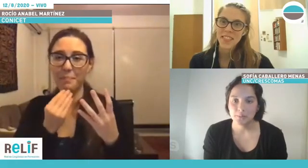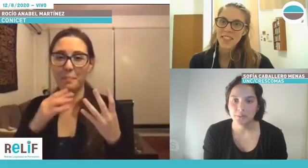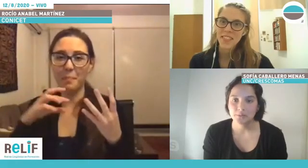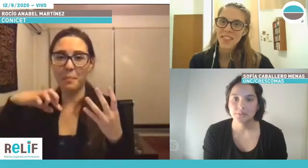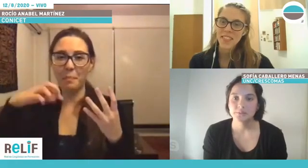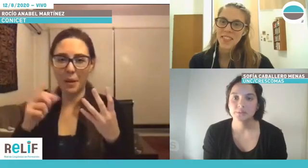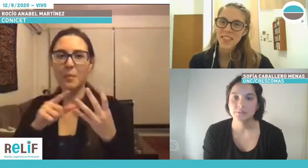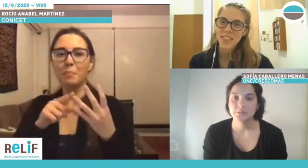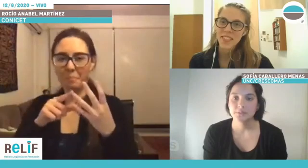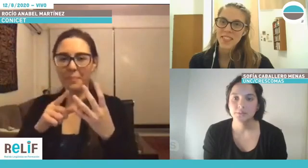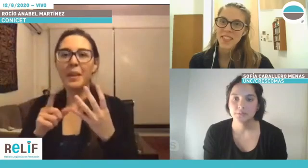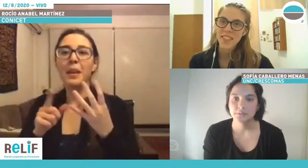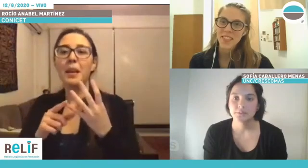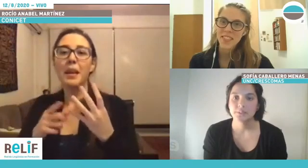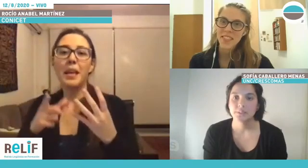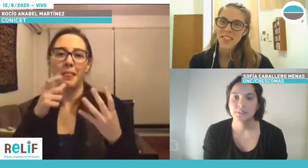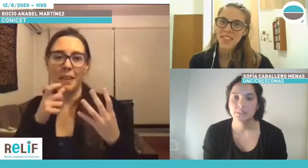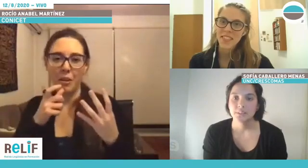Pablo Lemo